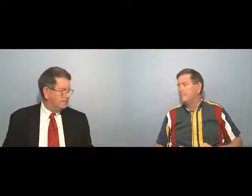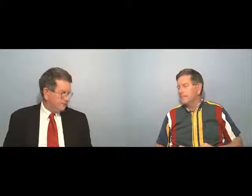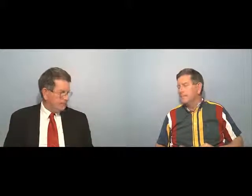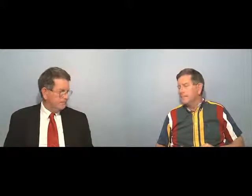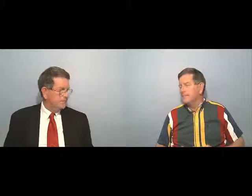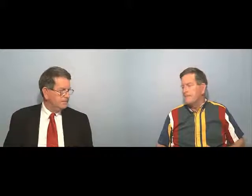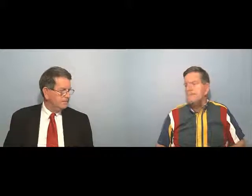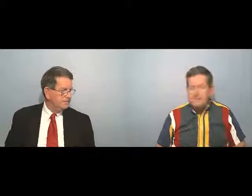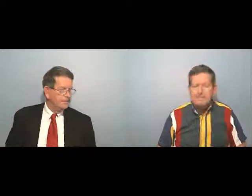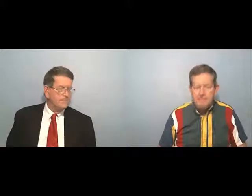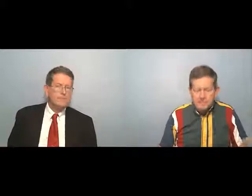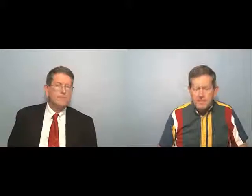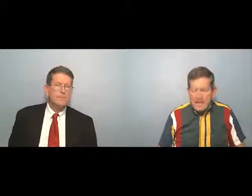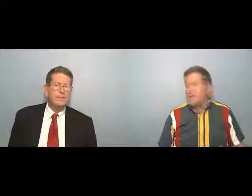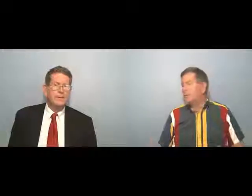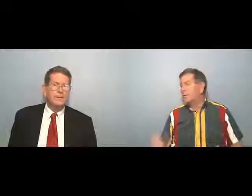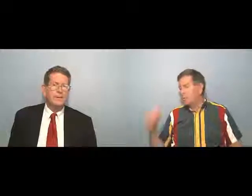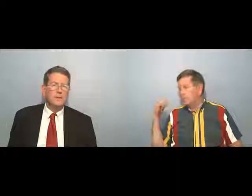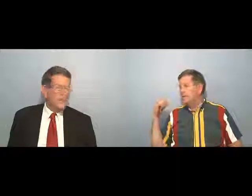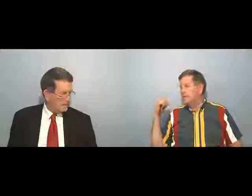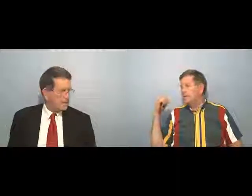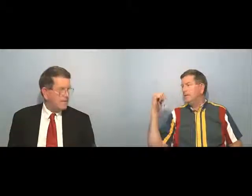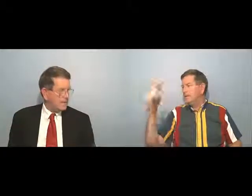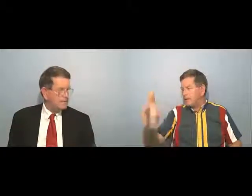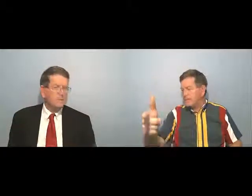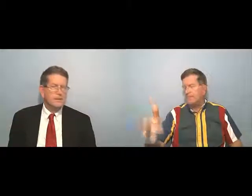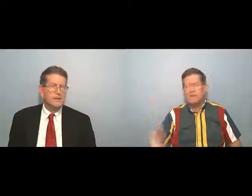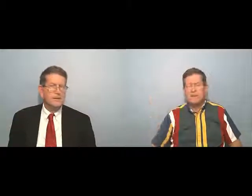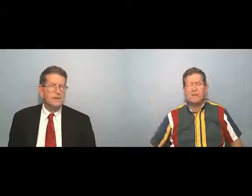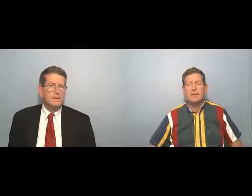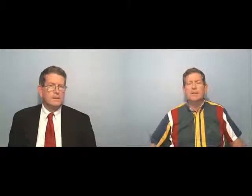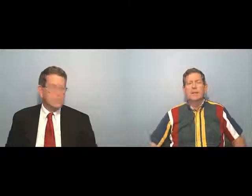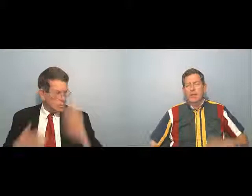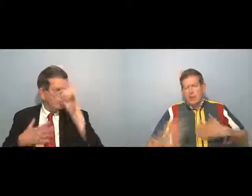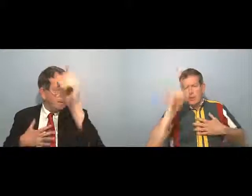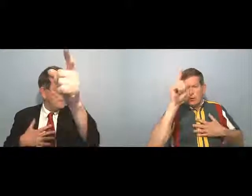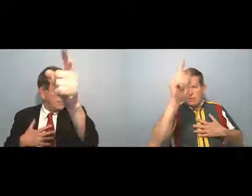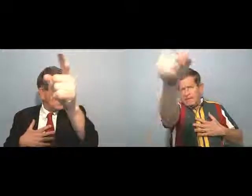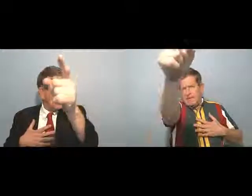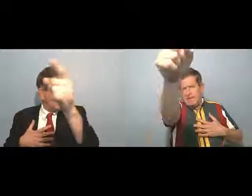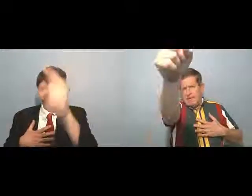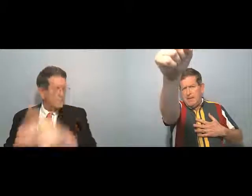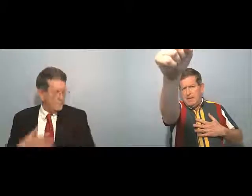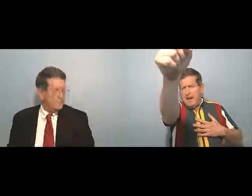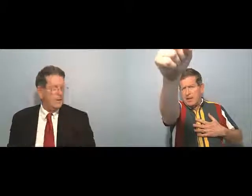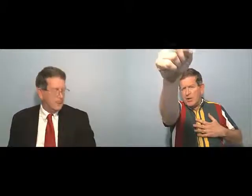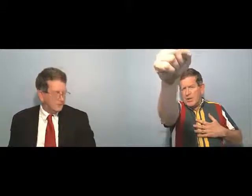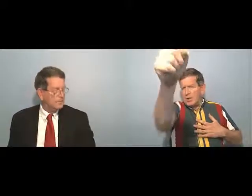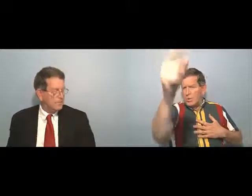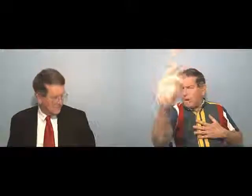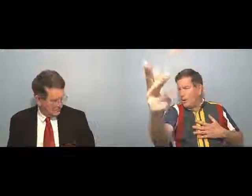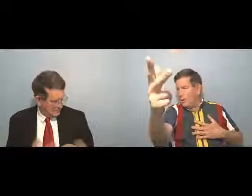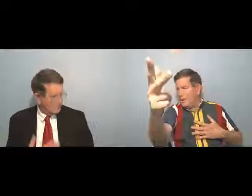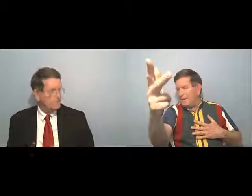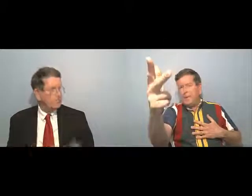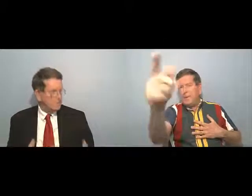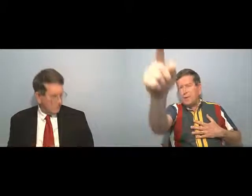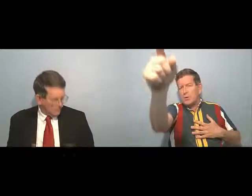hein. D'accord, du lundi au répète. samedi, ok. Je vais marcher marcher 3 km par jour Continue.